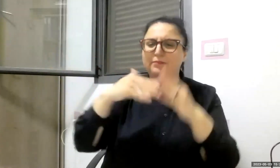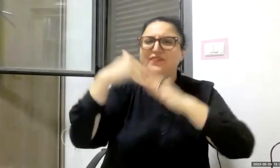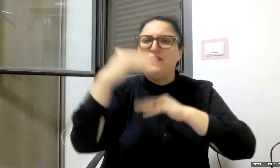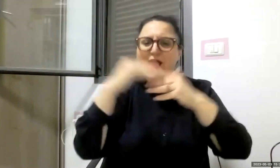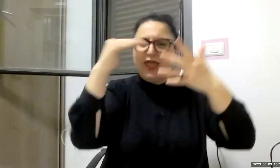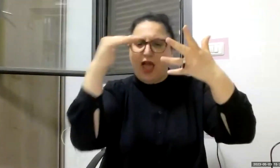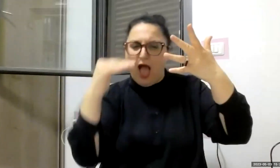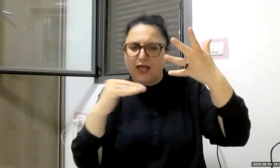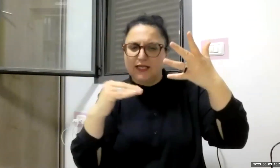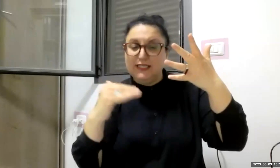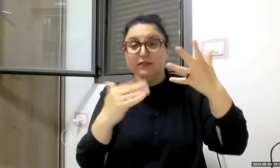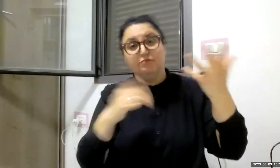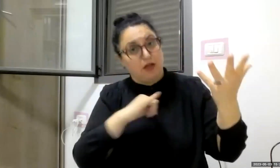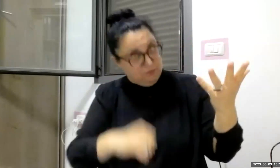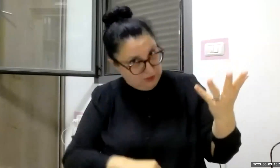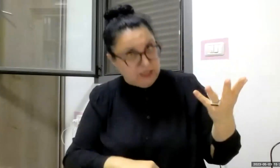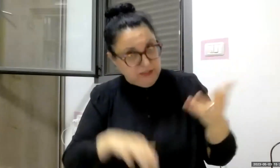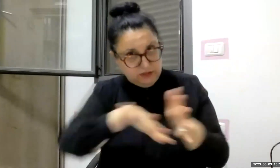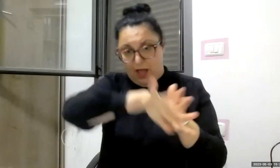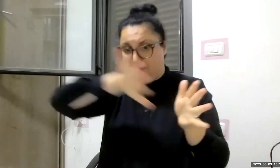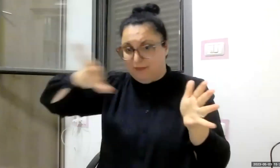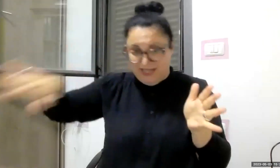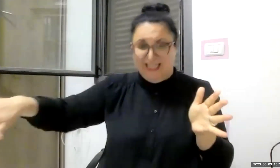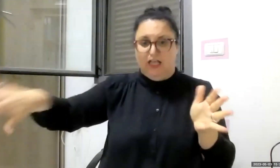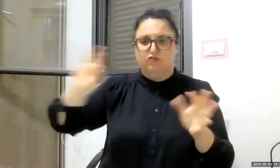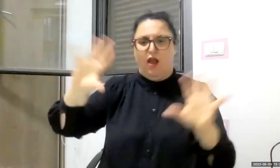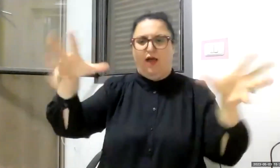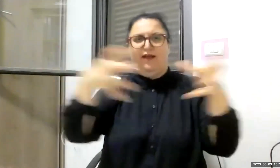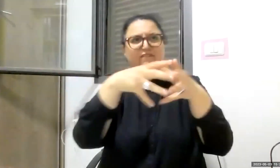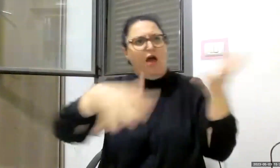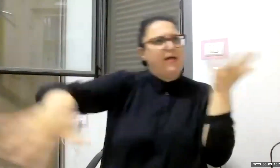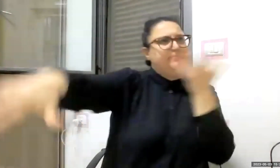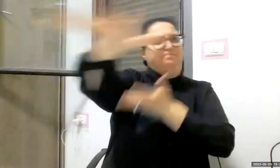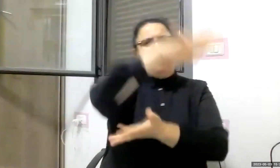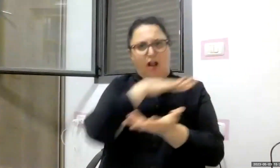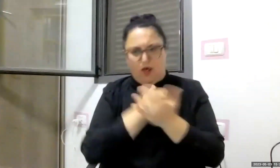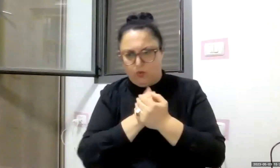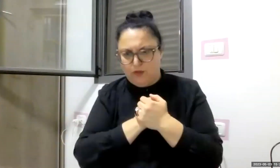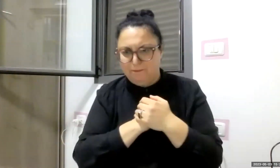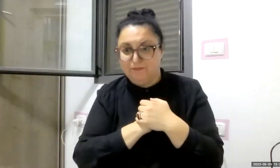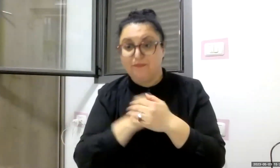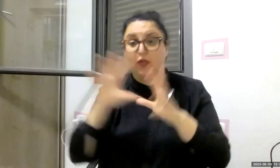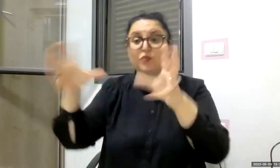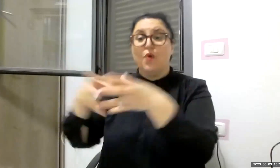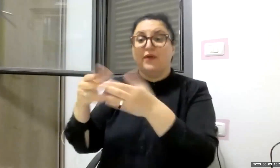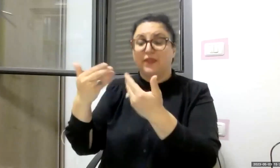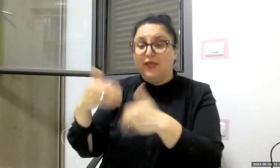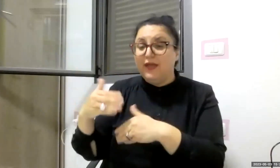את המבנה ההיררכי, הקפיטליסטי, המדיר של החברה הגלובלית.